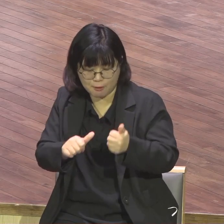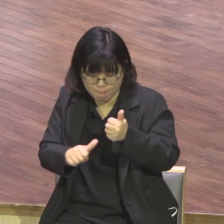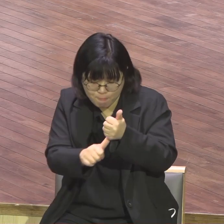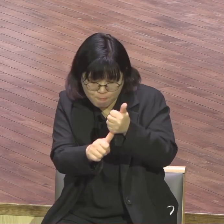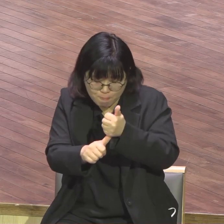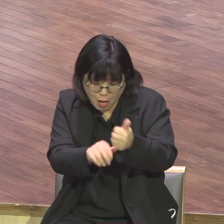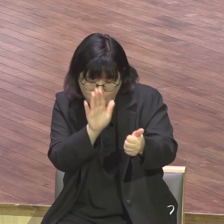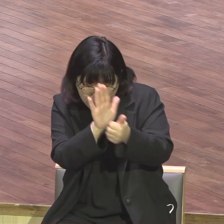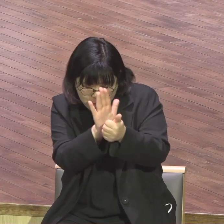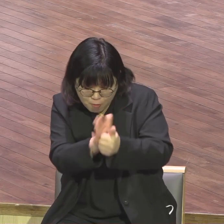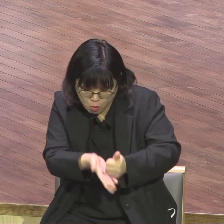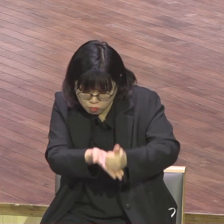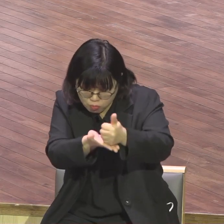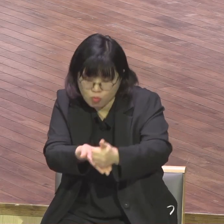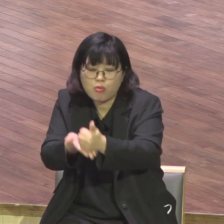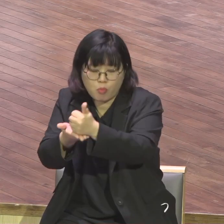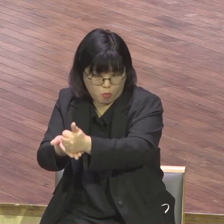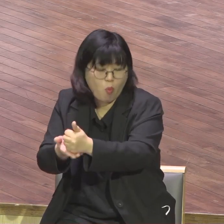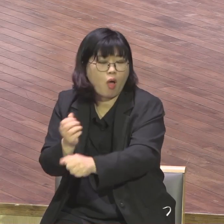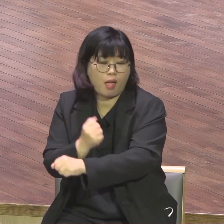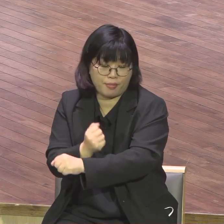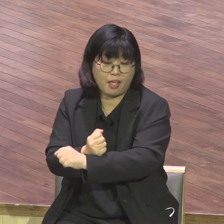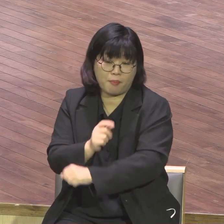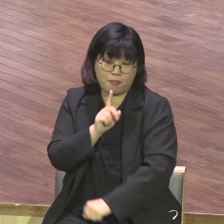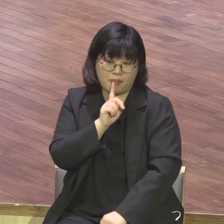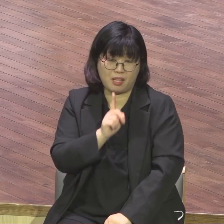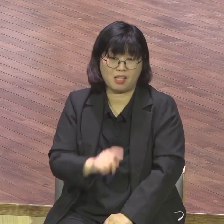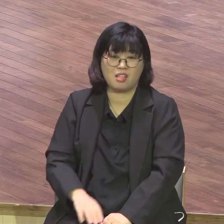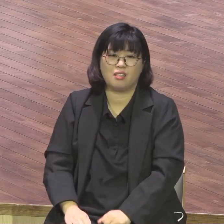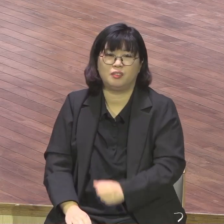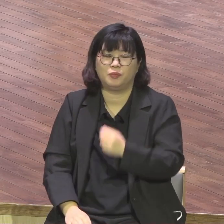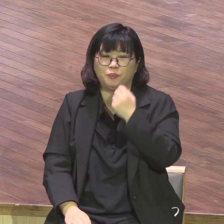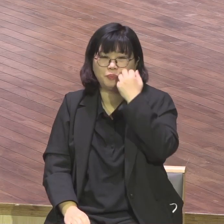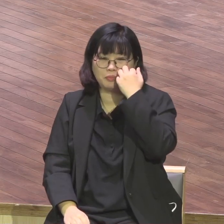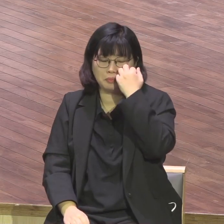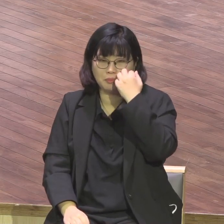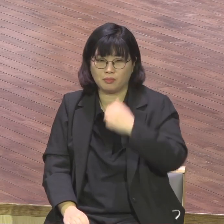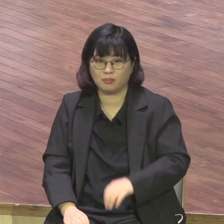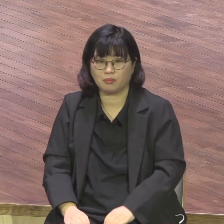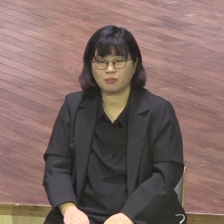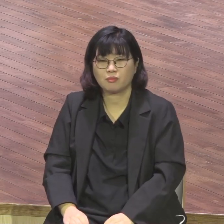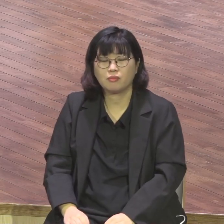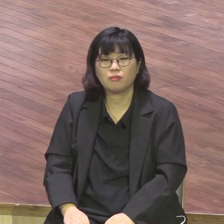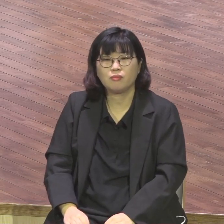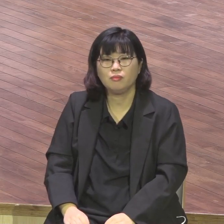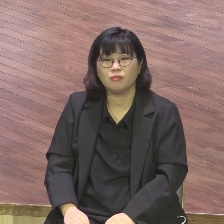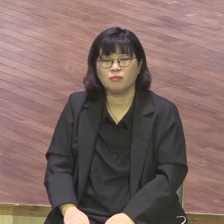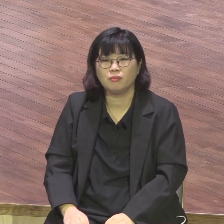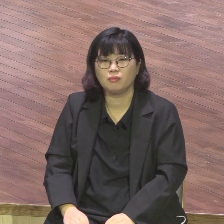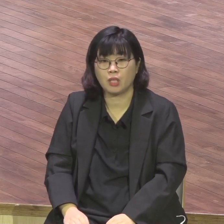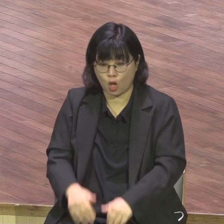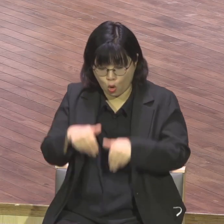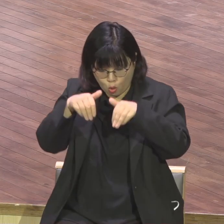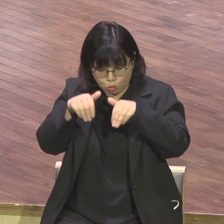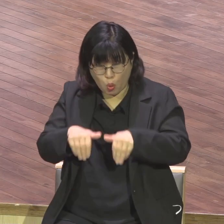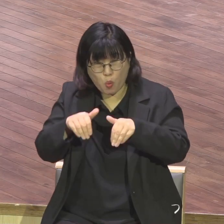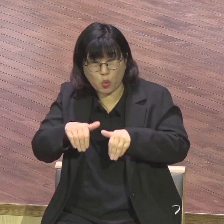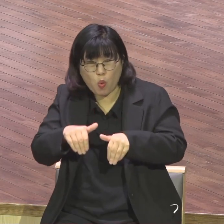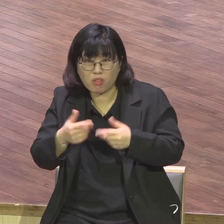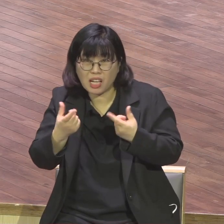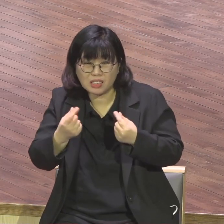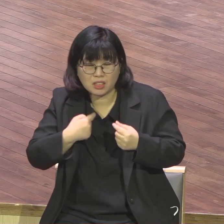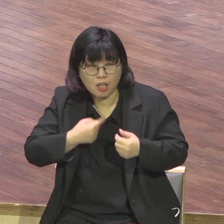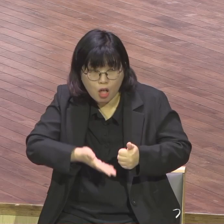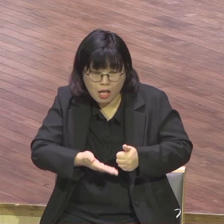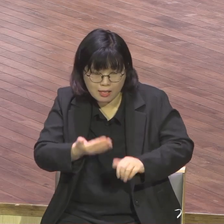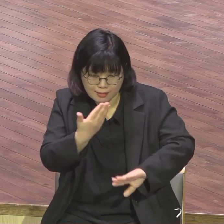사실 이거는요, 복음의 힘을 체험한 사람만이 할 수 있습니다. 정말 구원받은 감격이 있는 사람만 할 수 있는